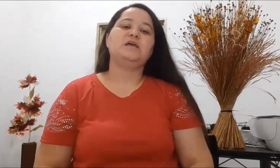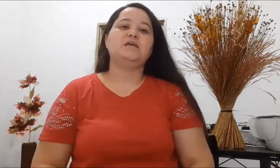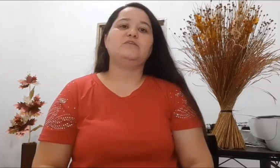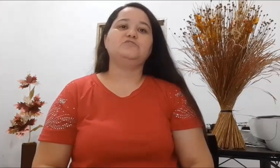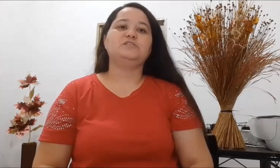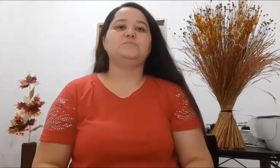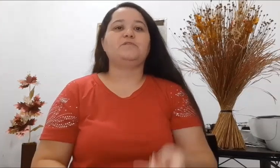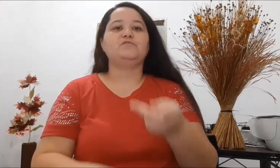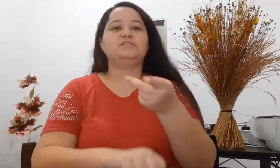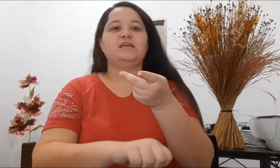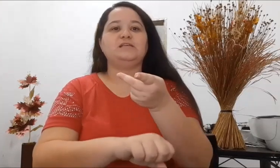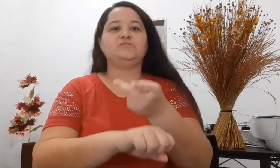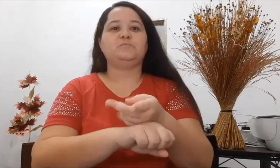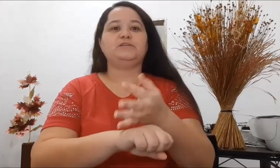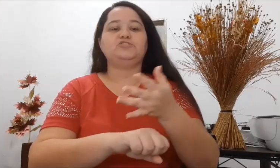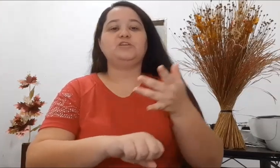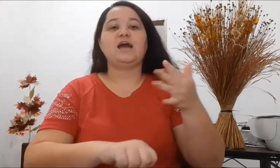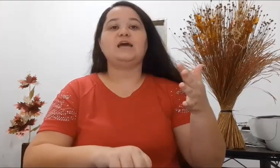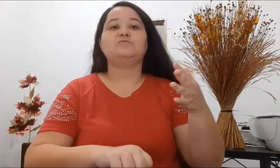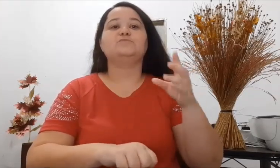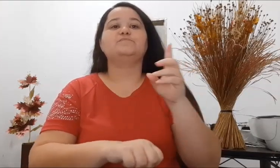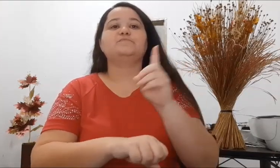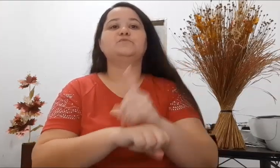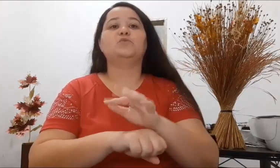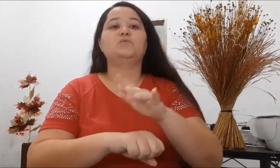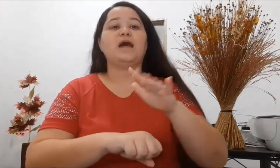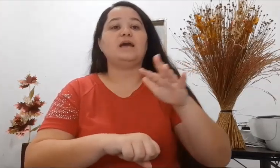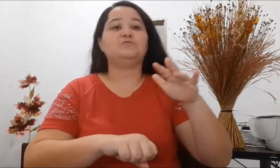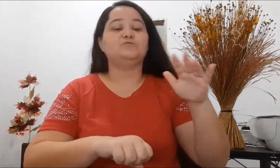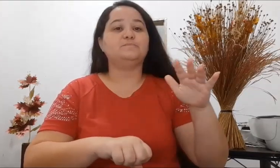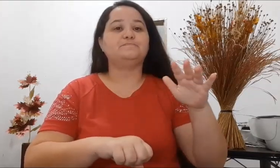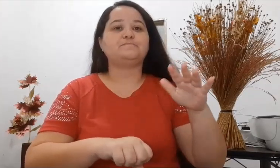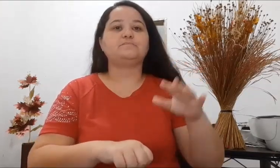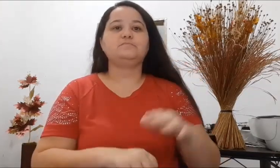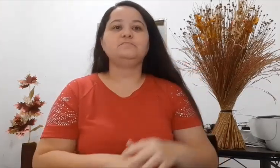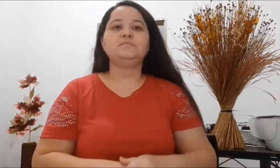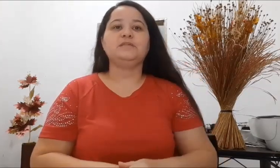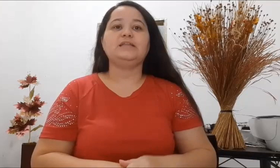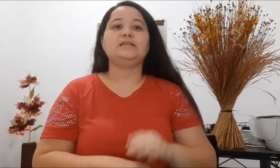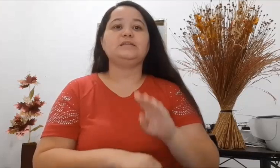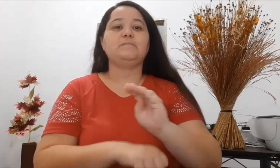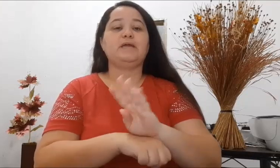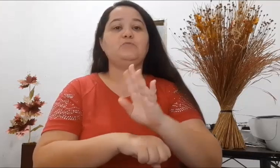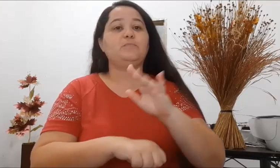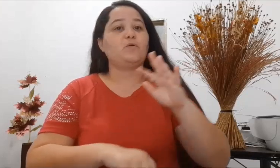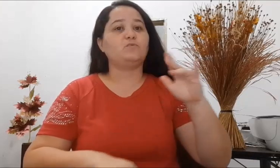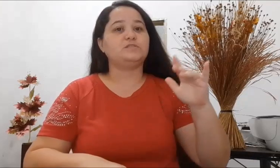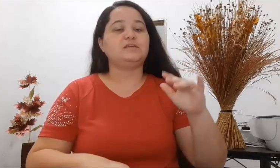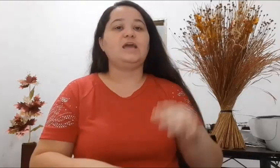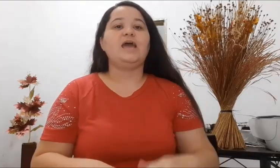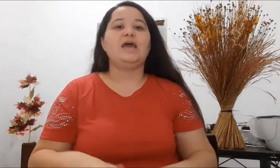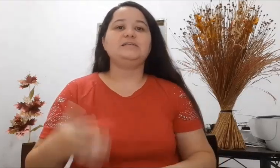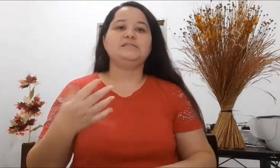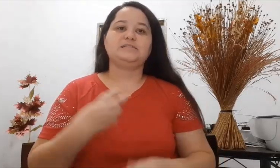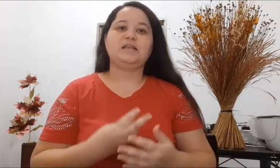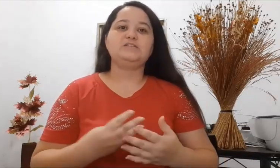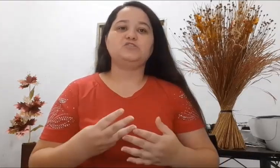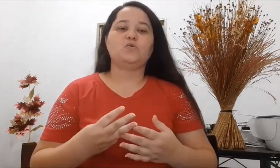que eu disse para vocês, o prateado, dourado, né? Tem também o bronze. Essas três